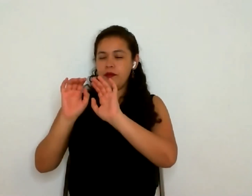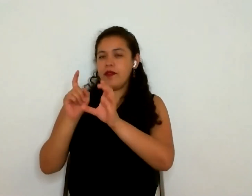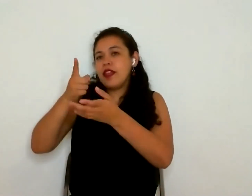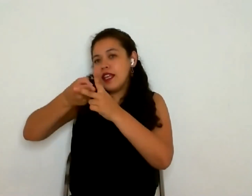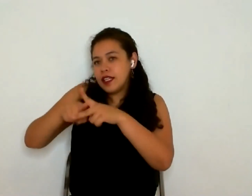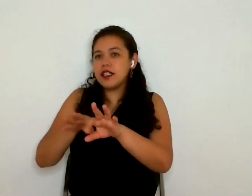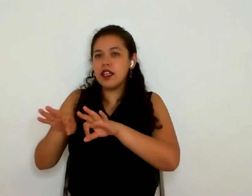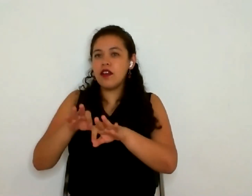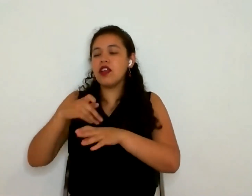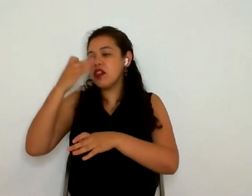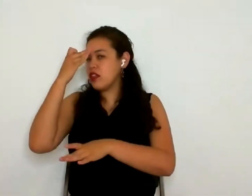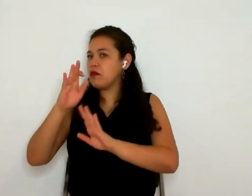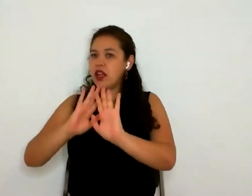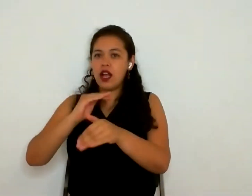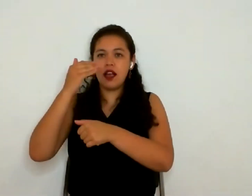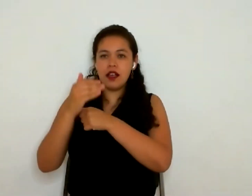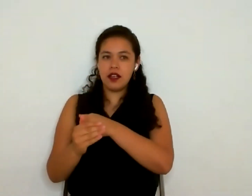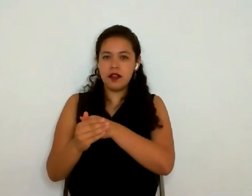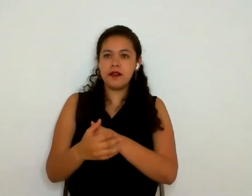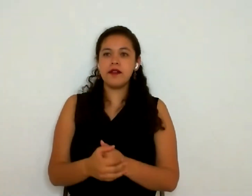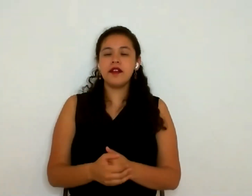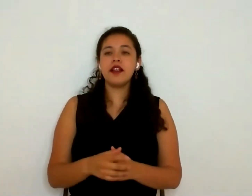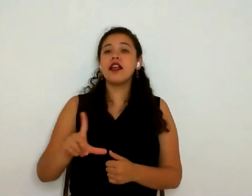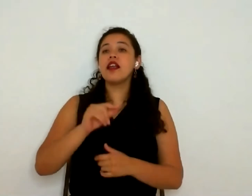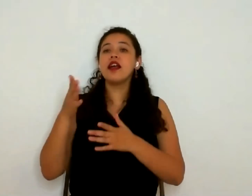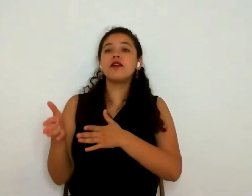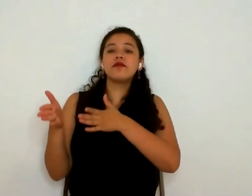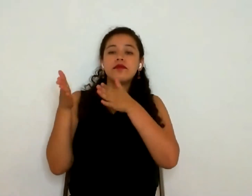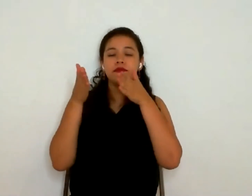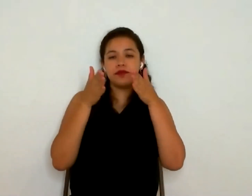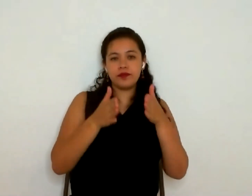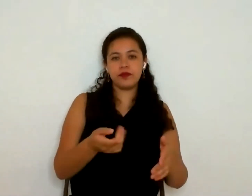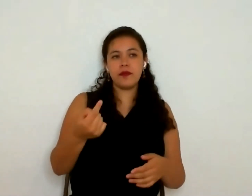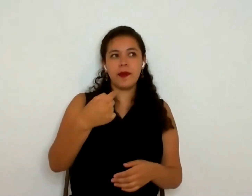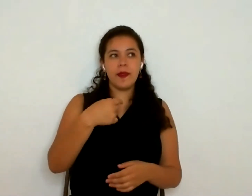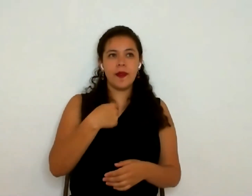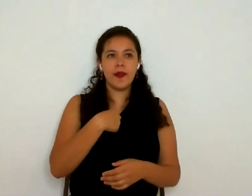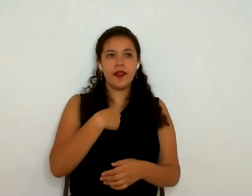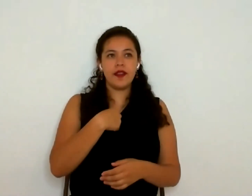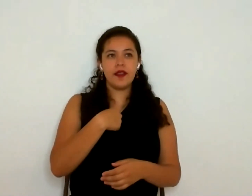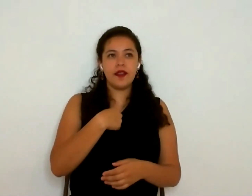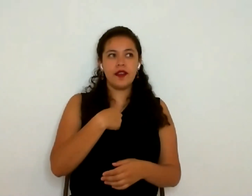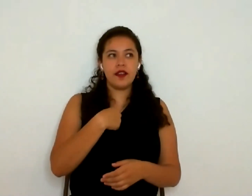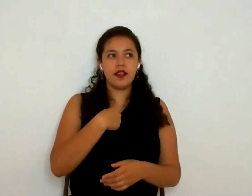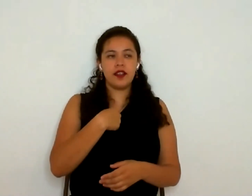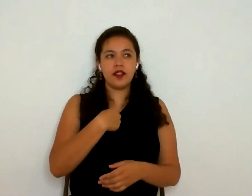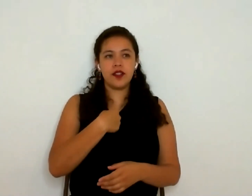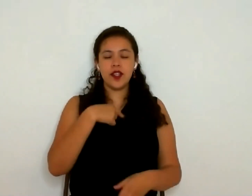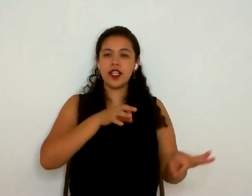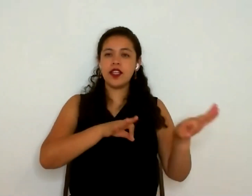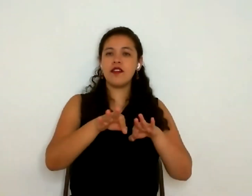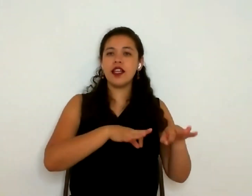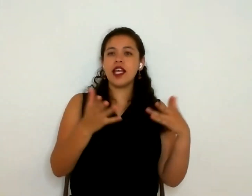el tiempo de laborar y ahora me estoy trabajando aquí en esta casa hogar entonces